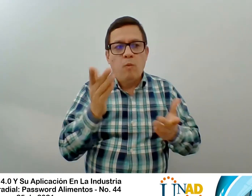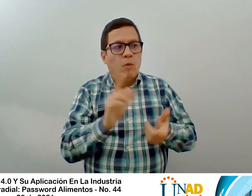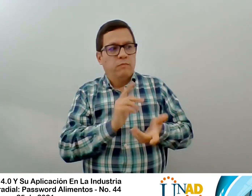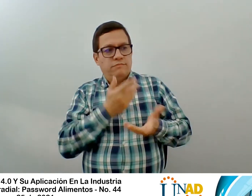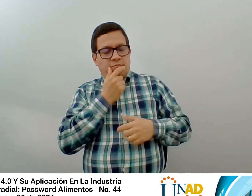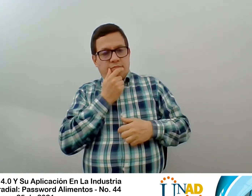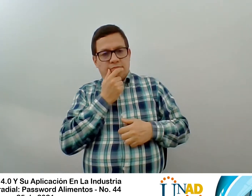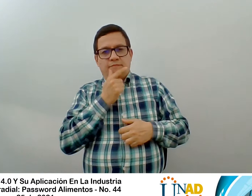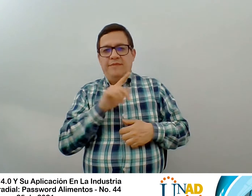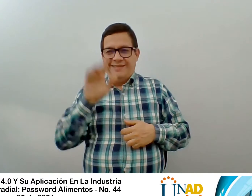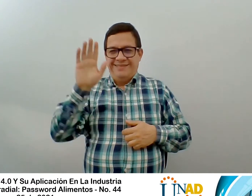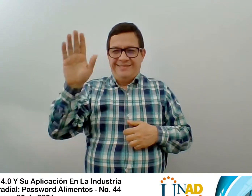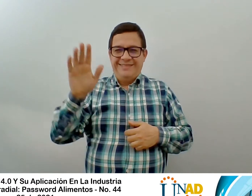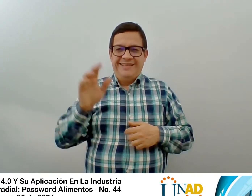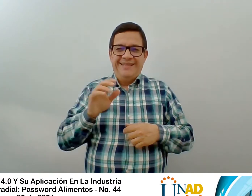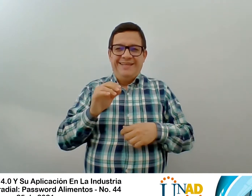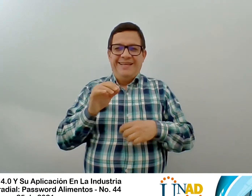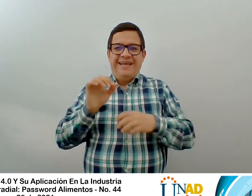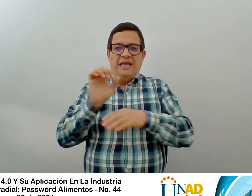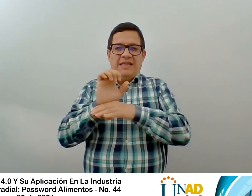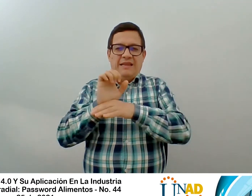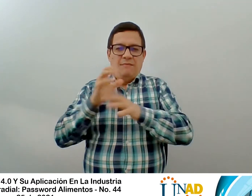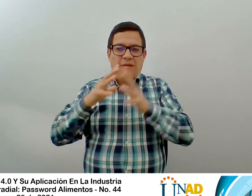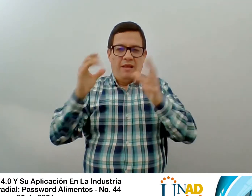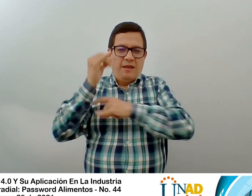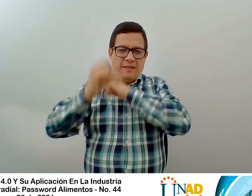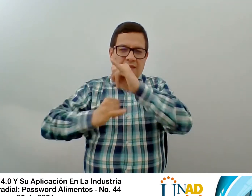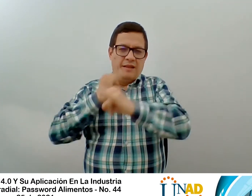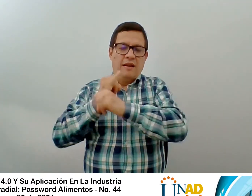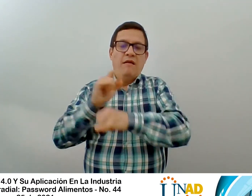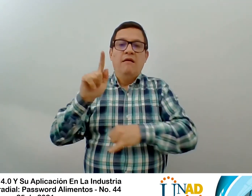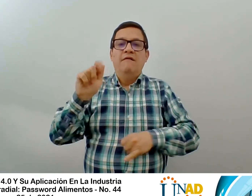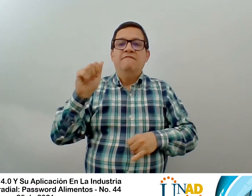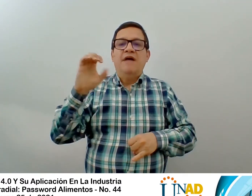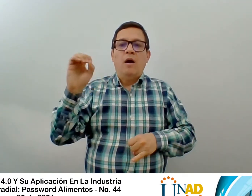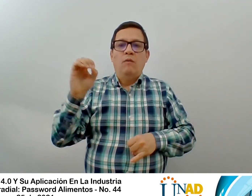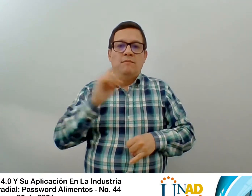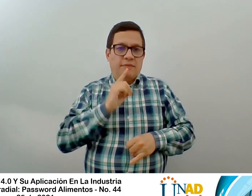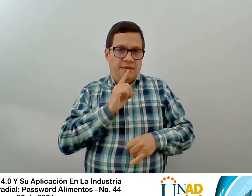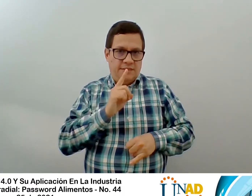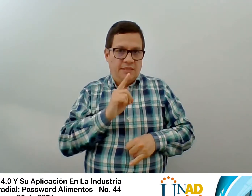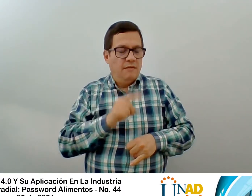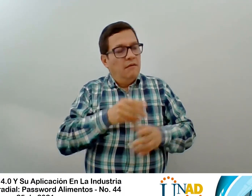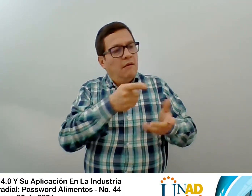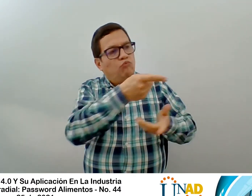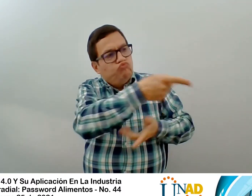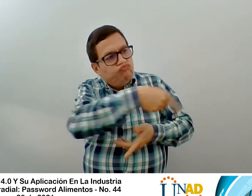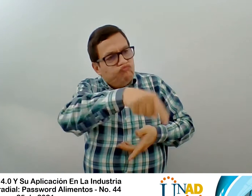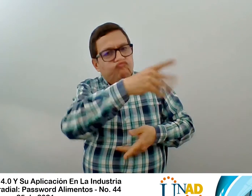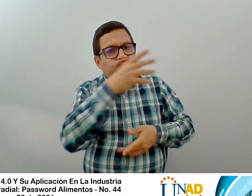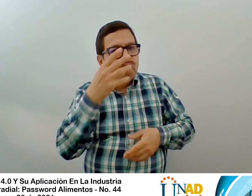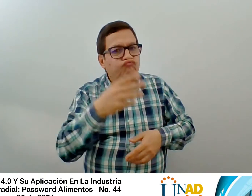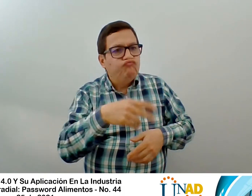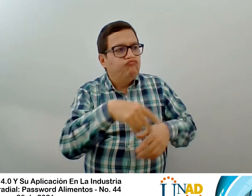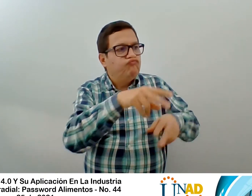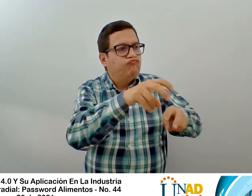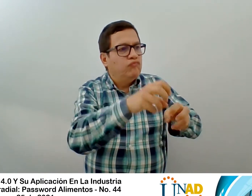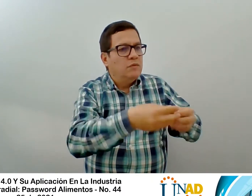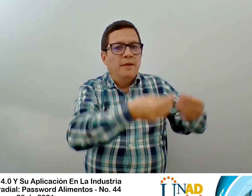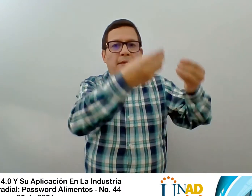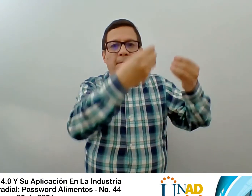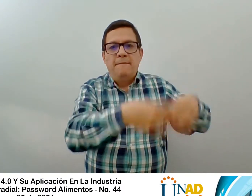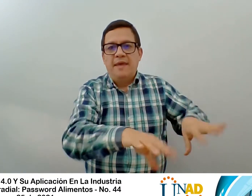está eso. Por otro lado, es importante resaltar que según la FAO, gran parte de los alimentos se pierden en estado